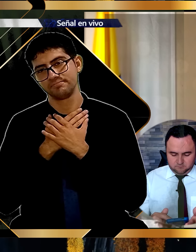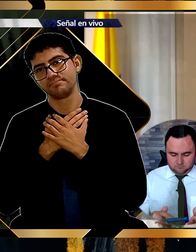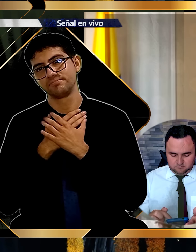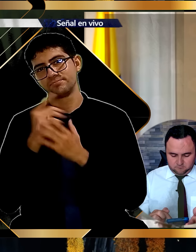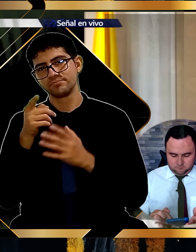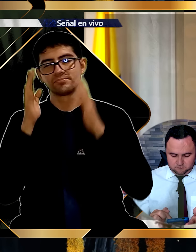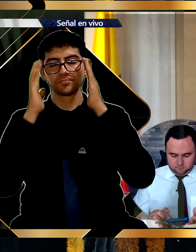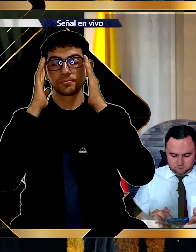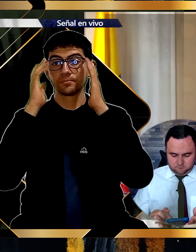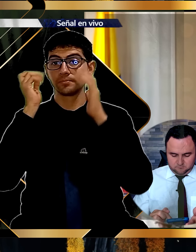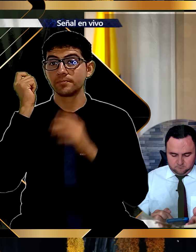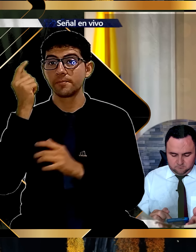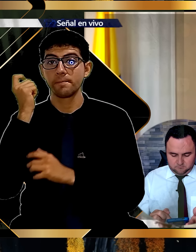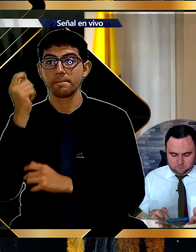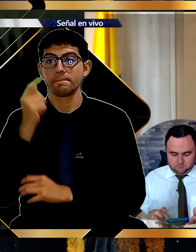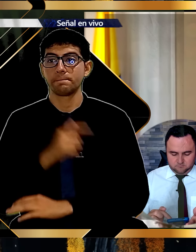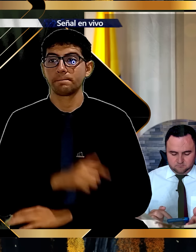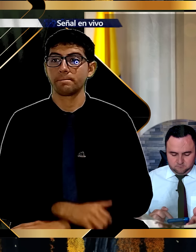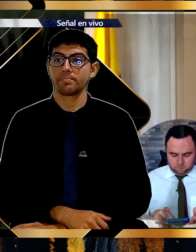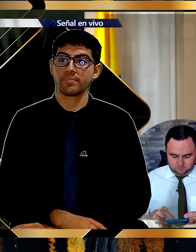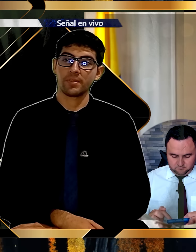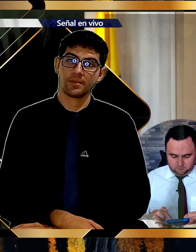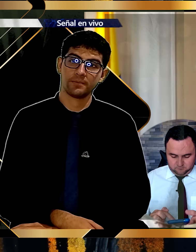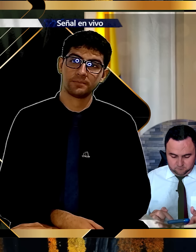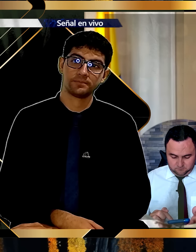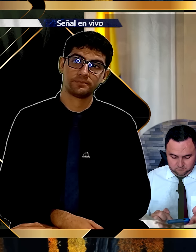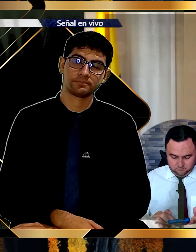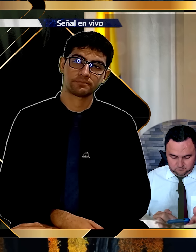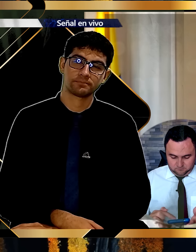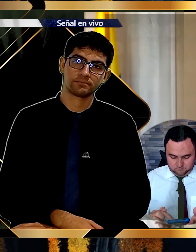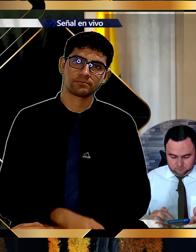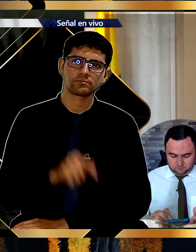Entiéndelo. Tú tienes alguien que te guarde.